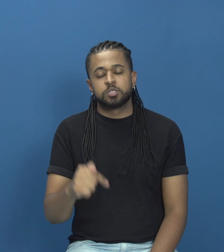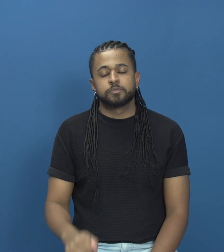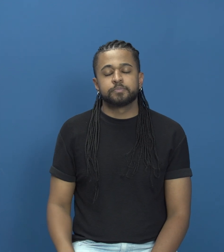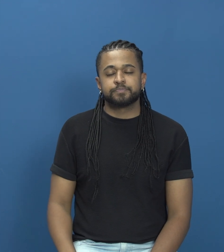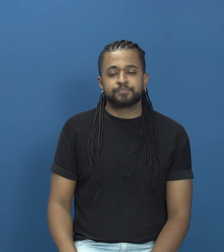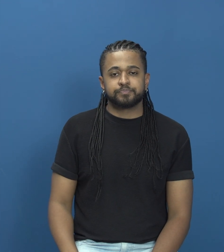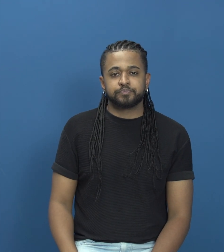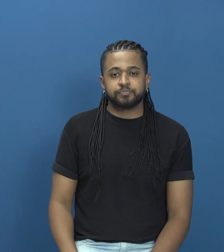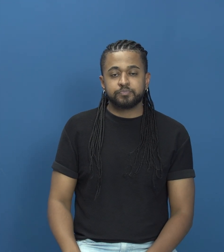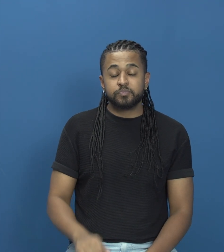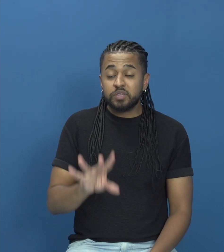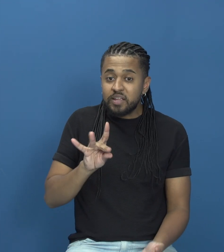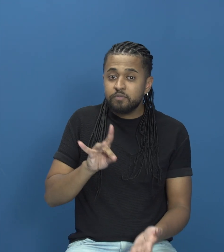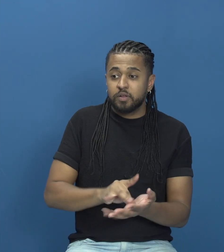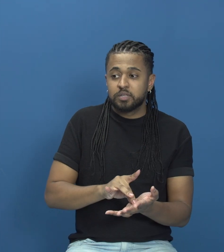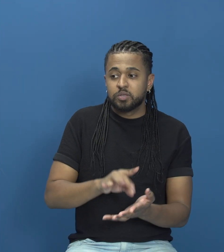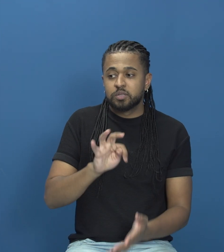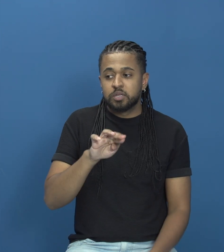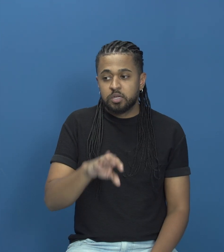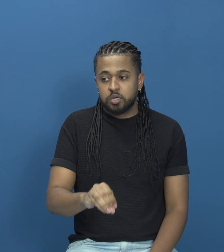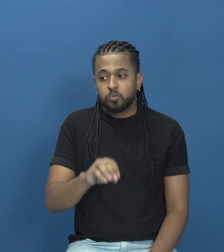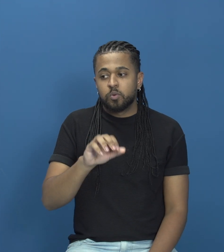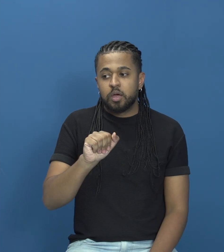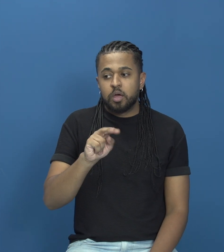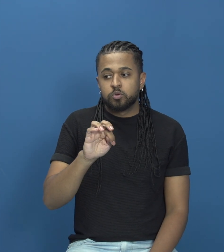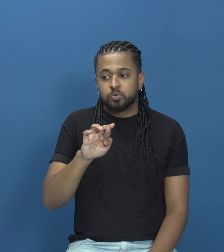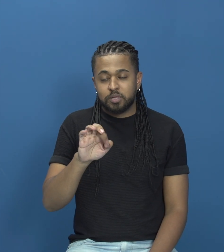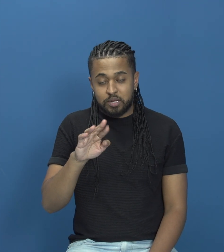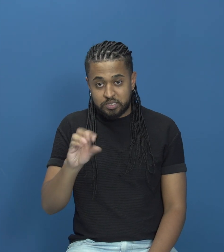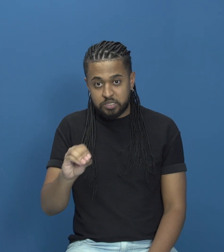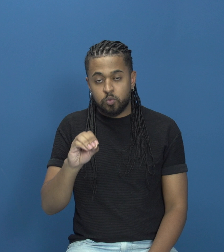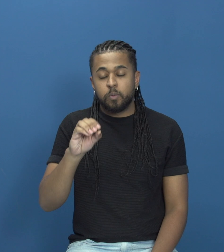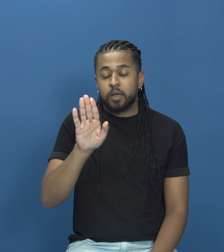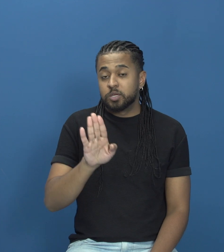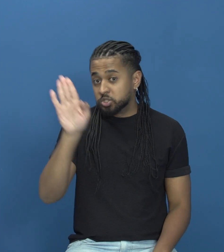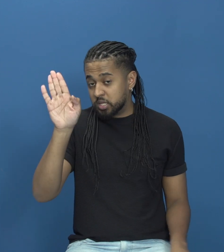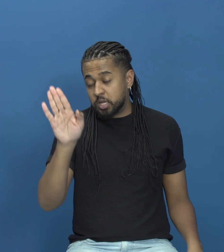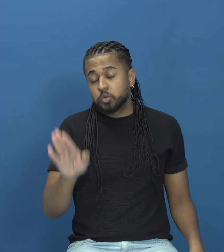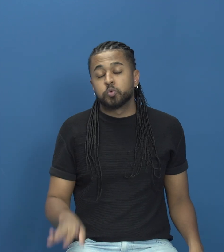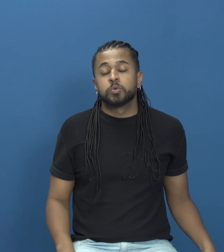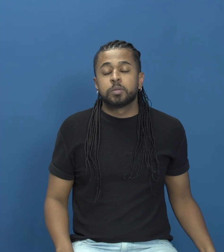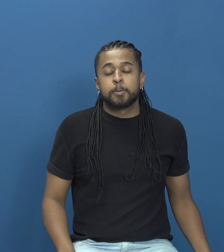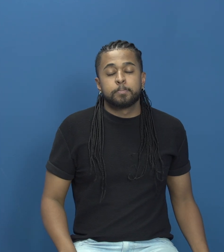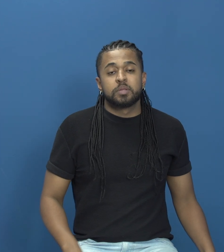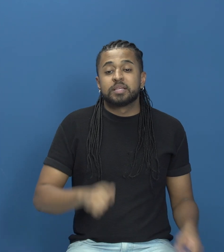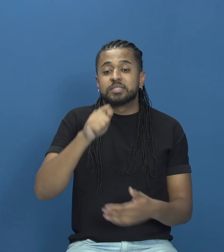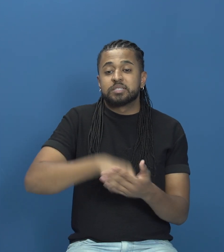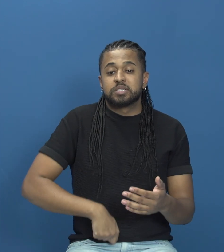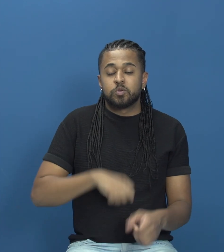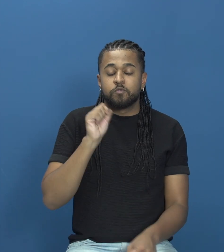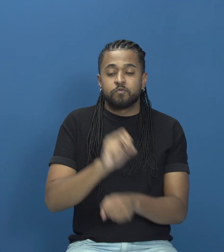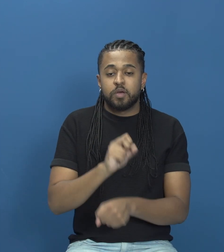11.12.7 Para a validação do termo de autodeclaração de candidatos e candidatas inscritos